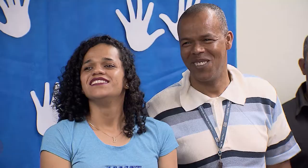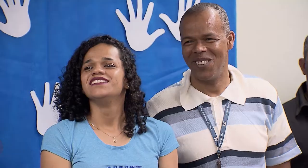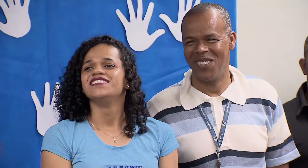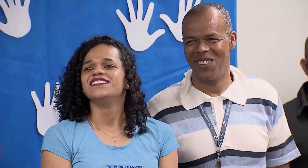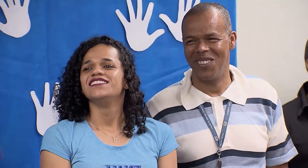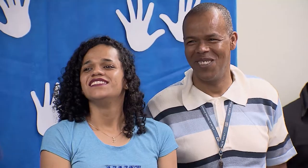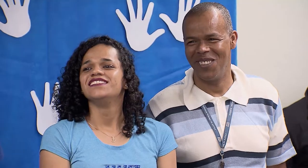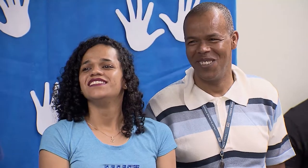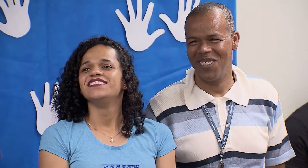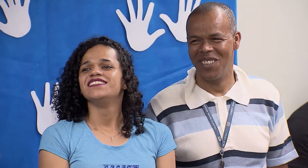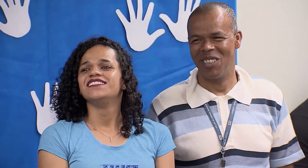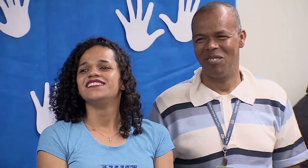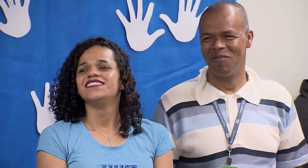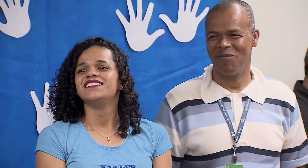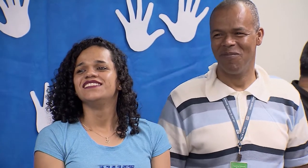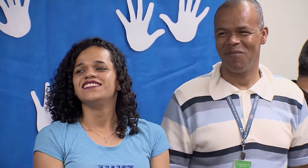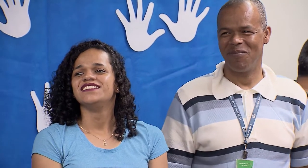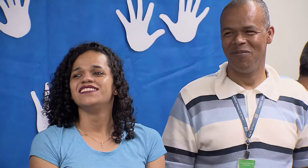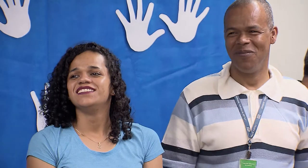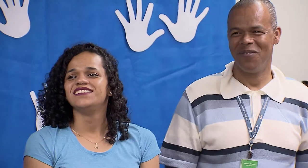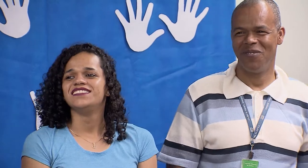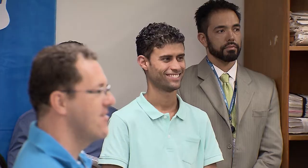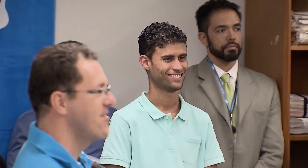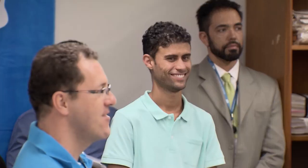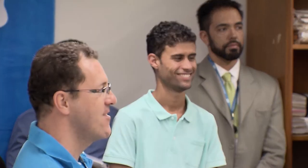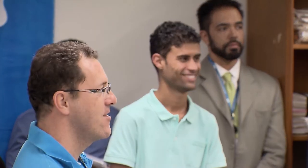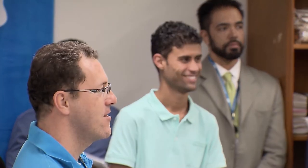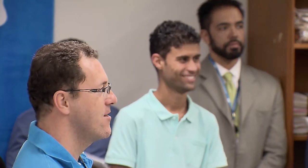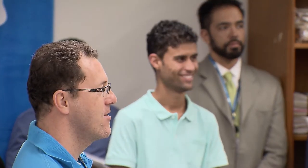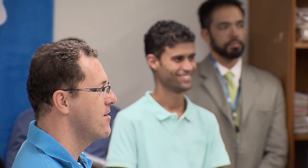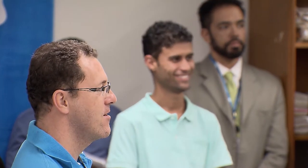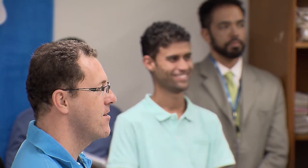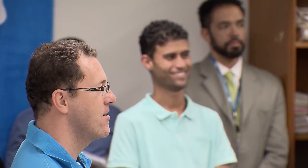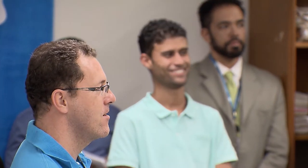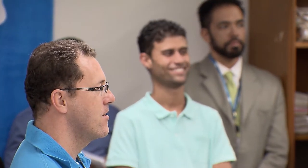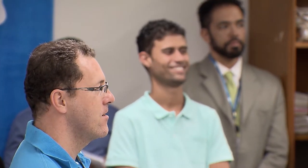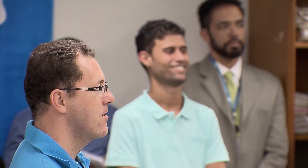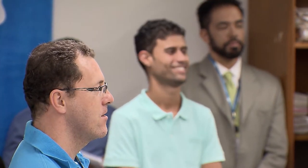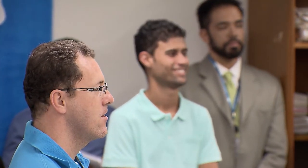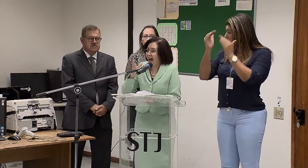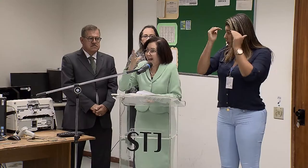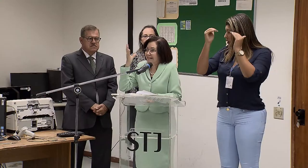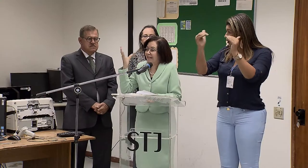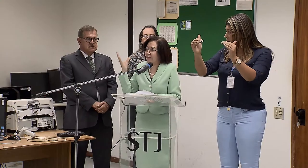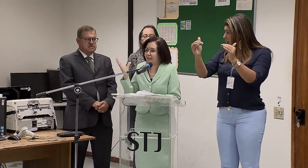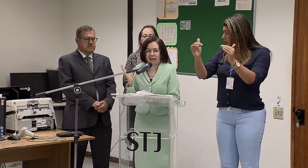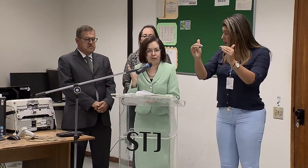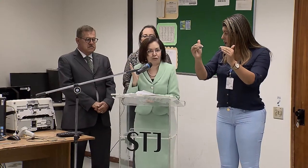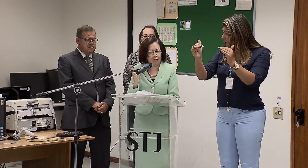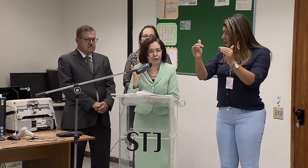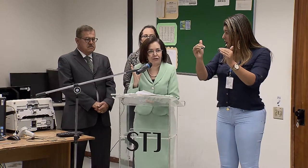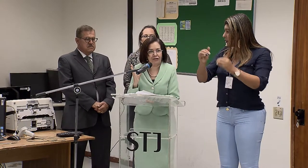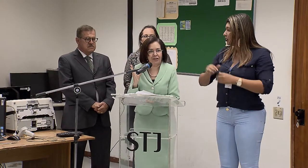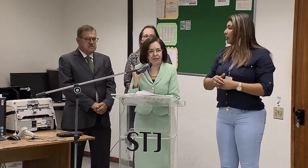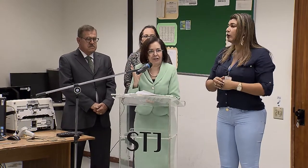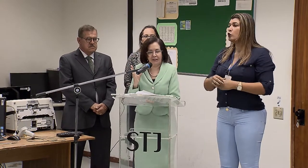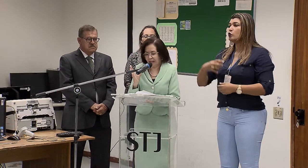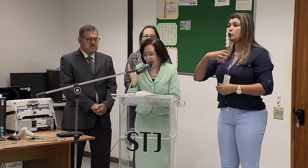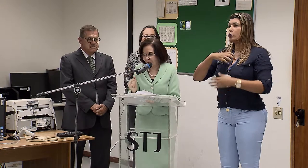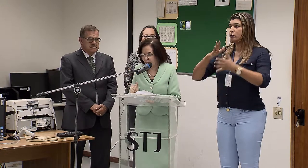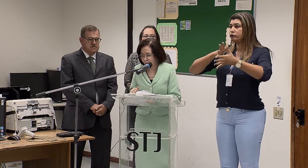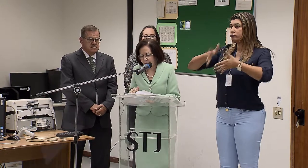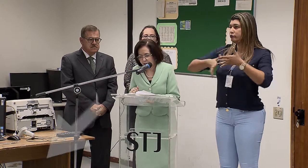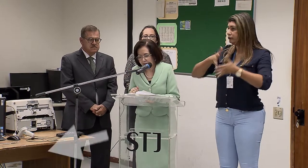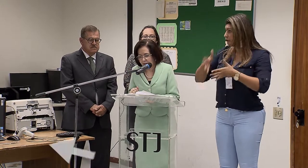Martins, destacaram a importância do trabalho de cada um para o desenvolvimento do tribunal. As limitações